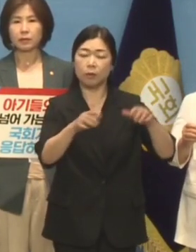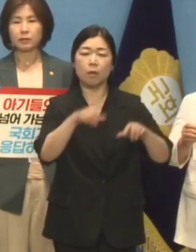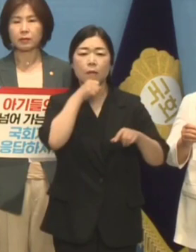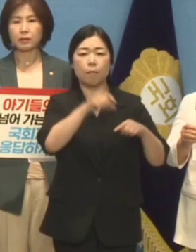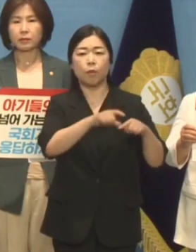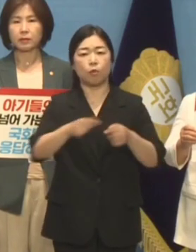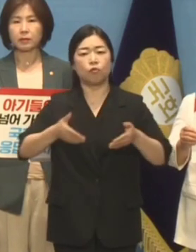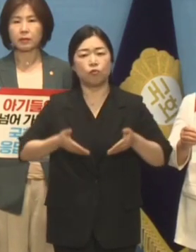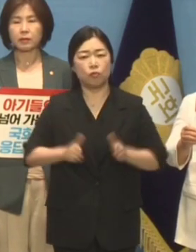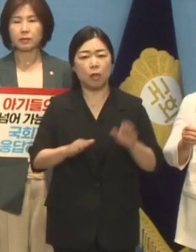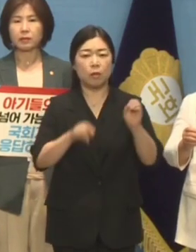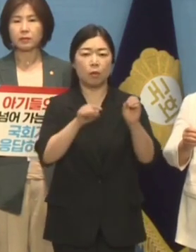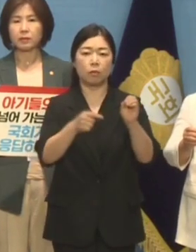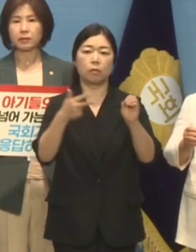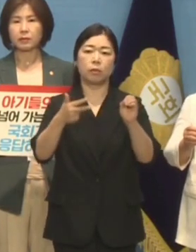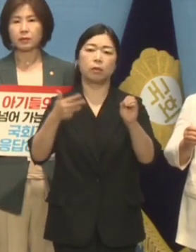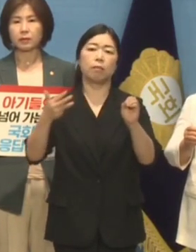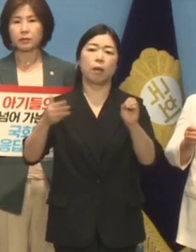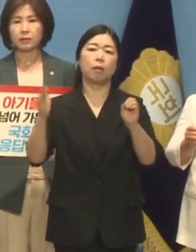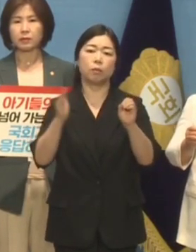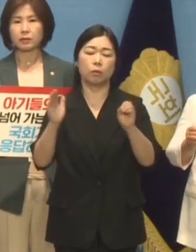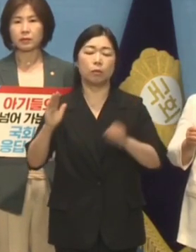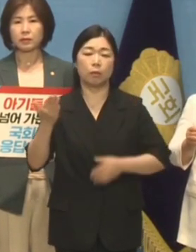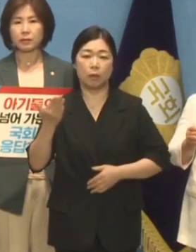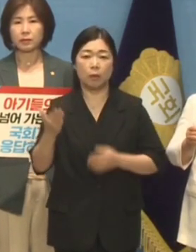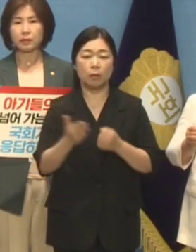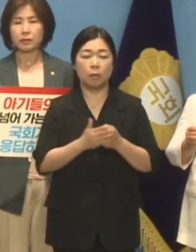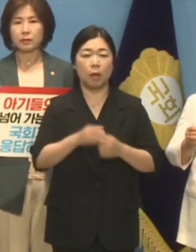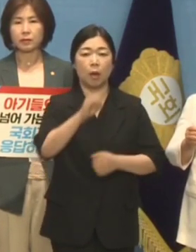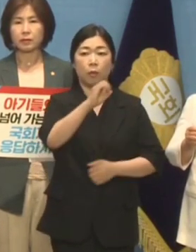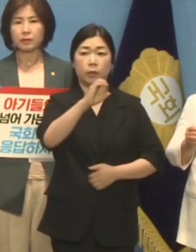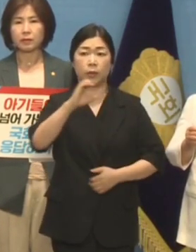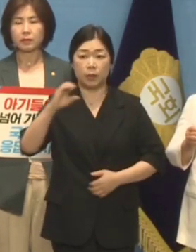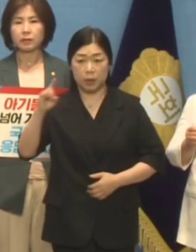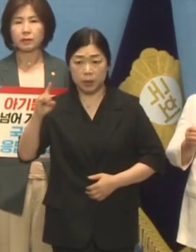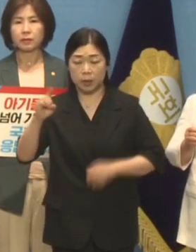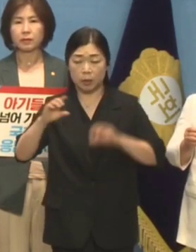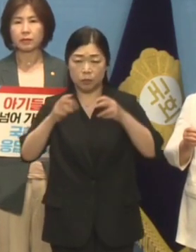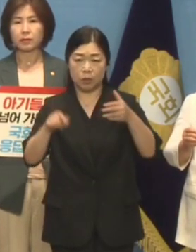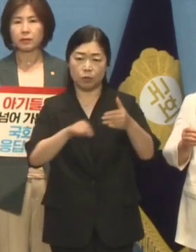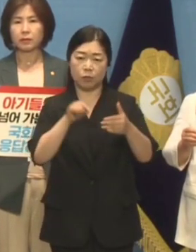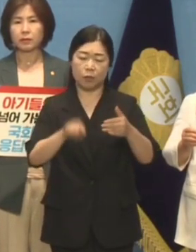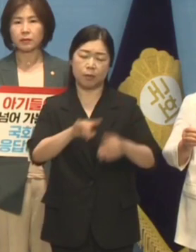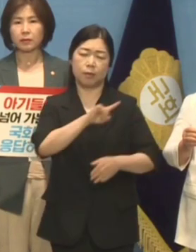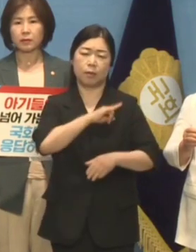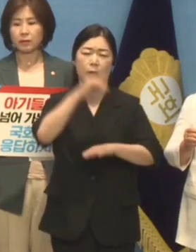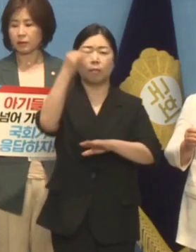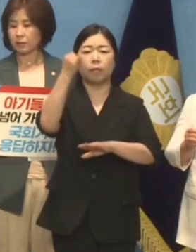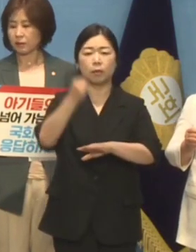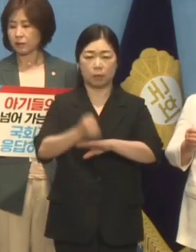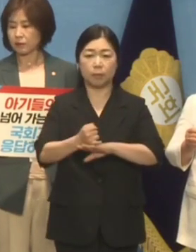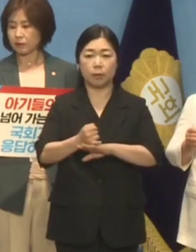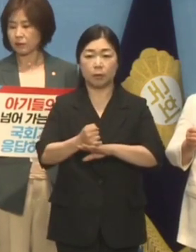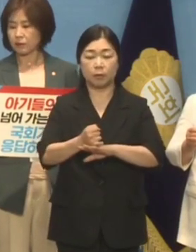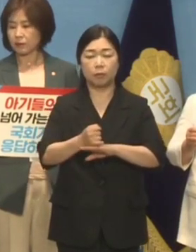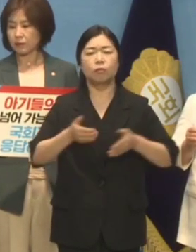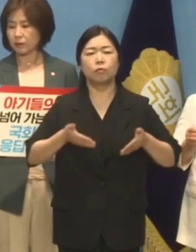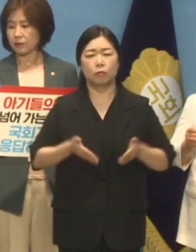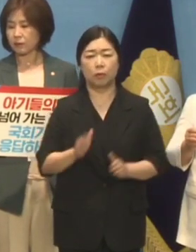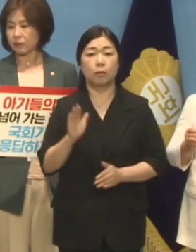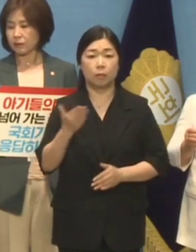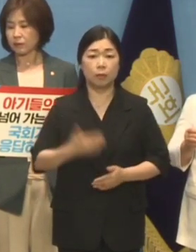평균 출산율이 0.78명이어서 OECD 국가의 최하위를 기록하고